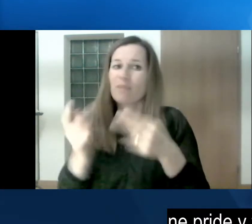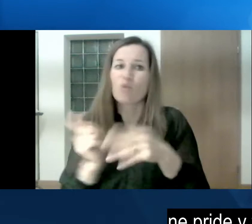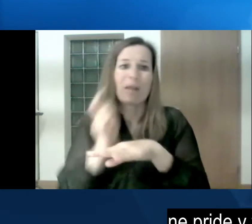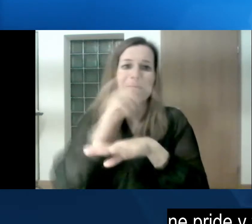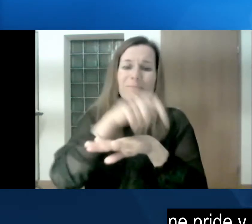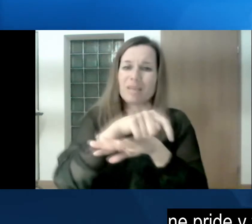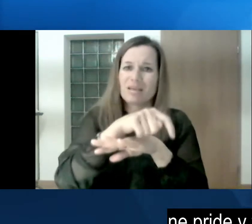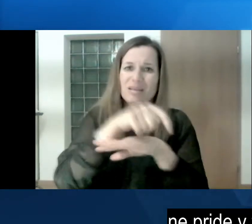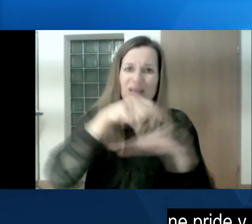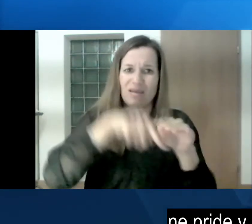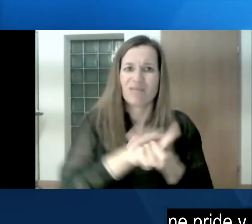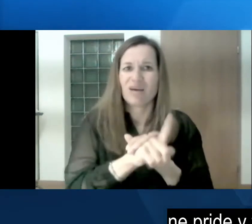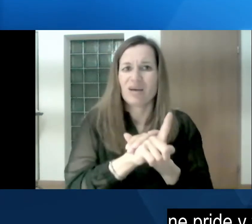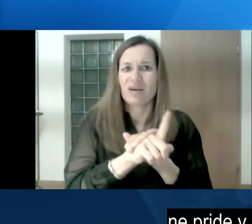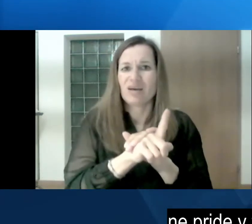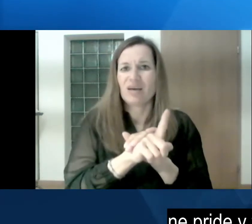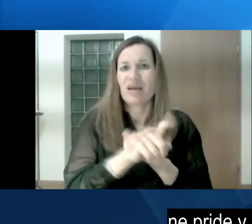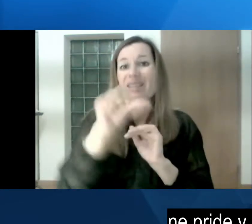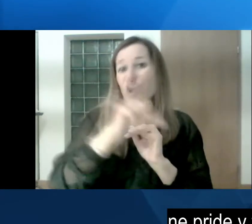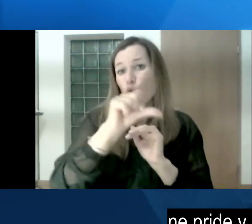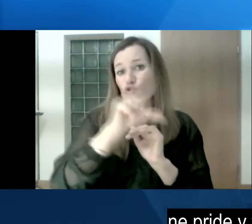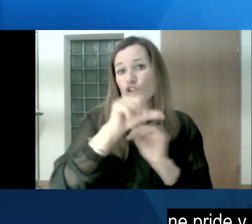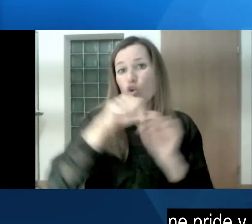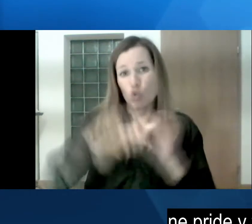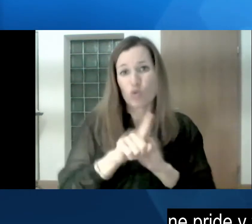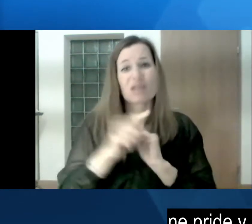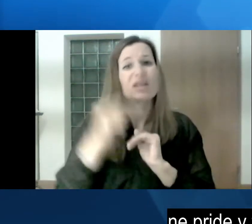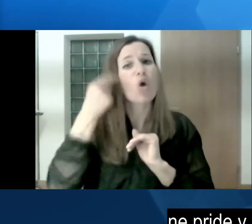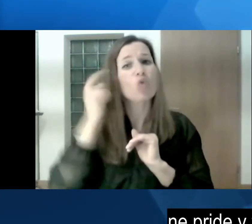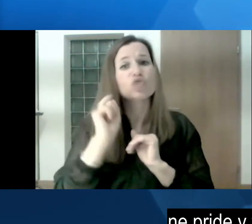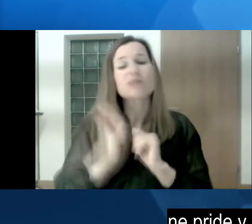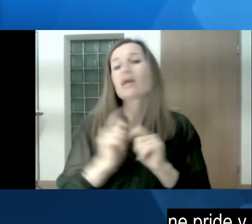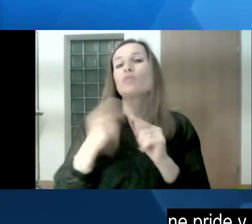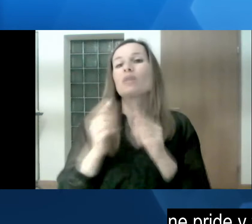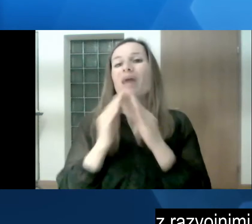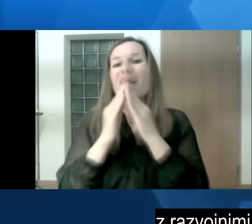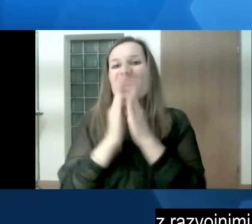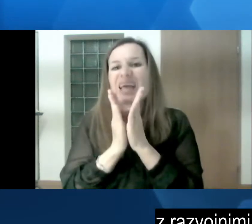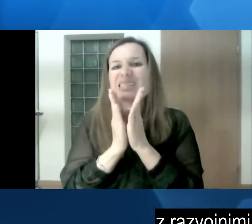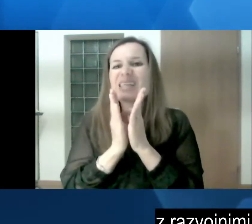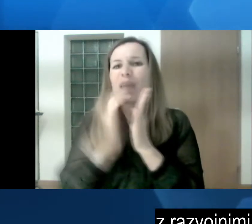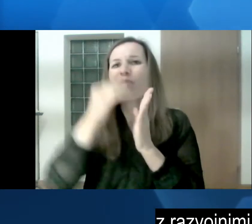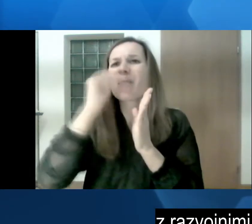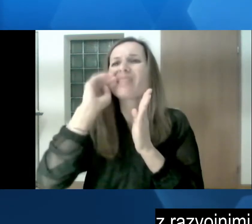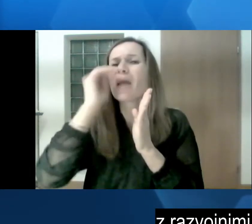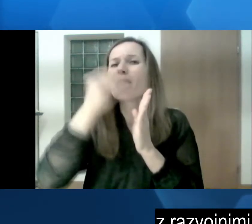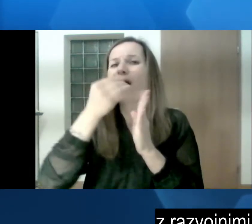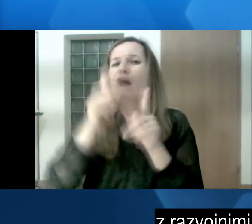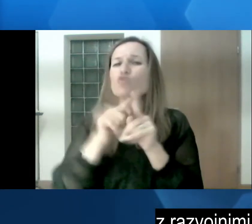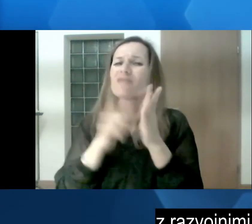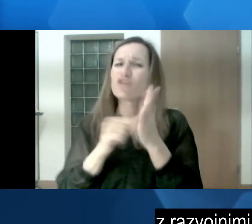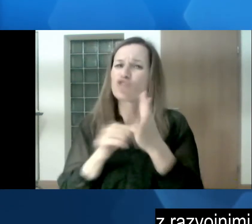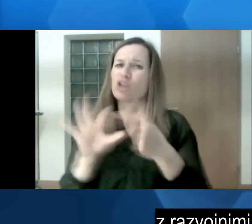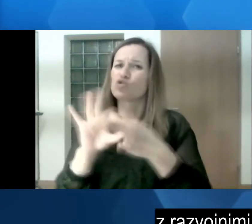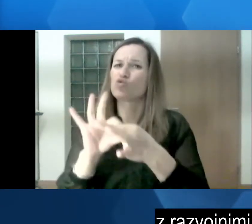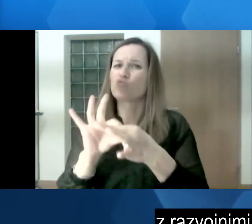v tekočino notranjega ušesa. Potem razcepi so pogosto združeni tudi z